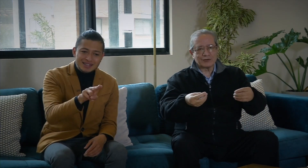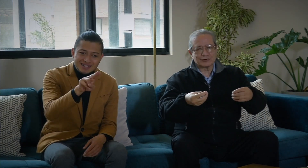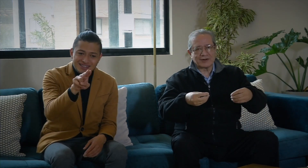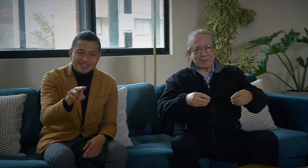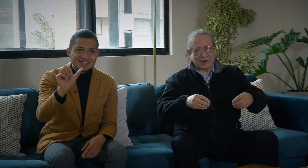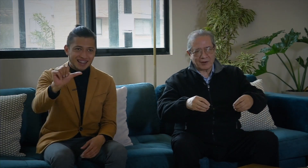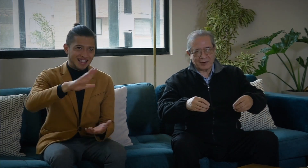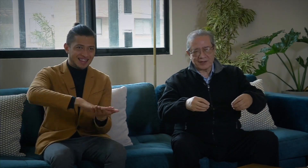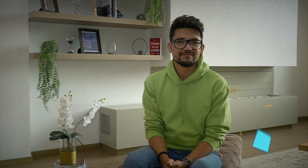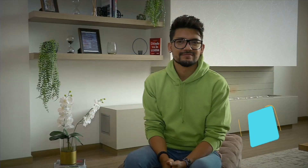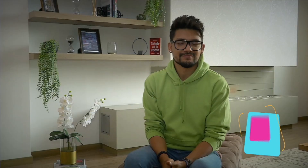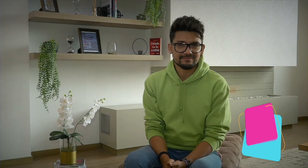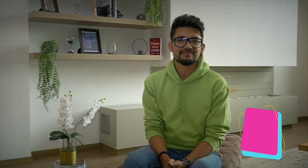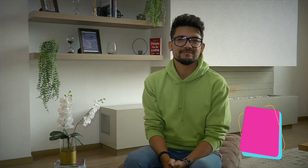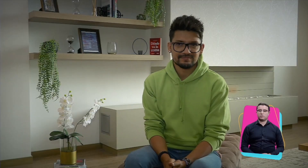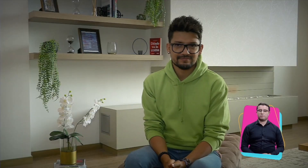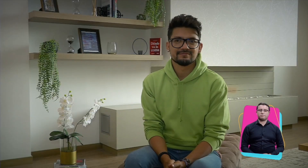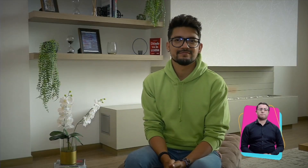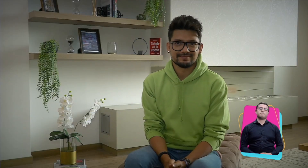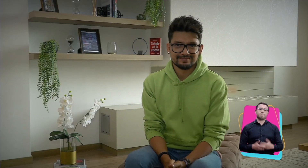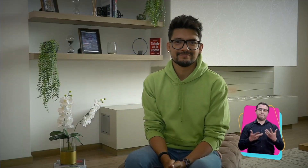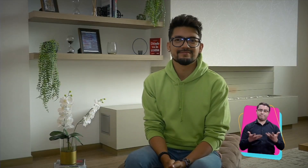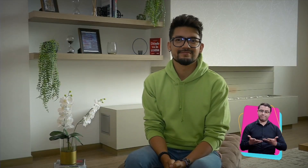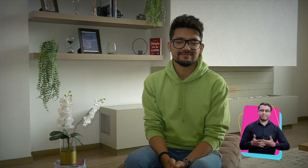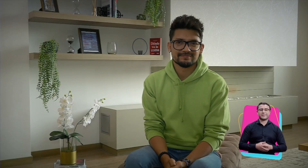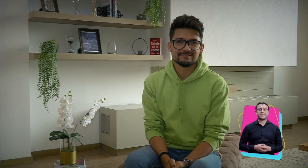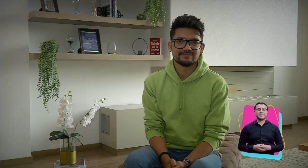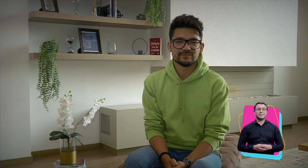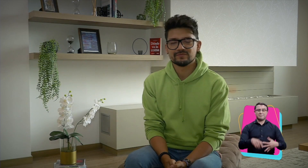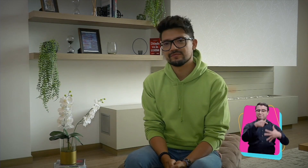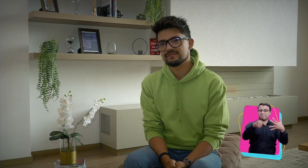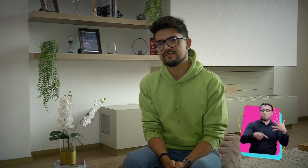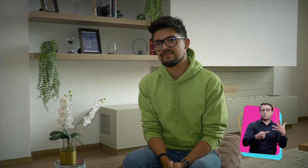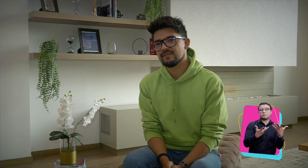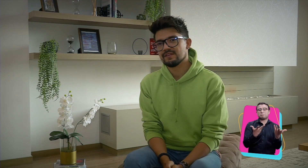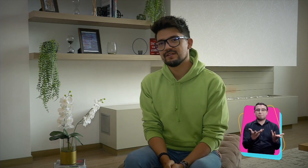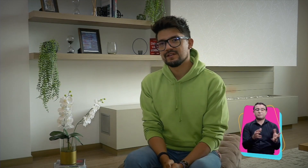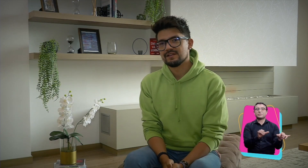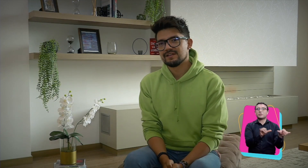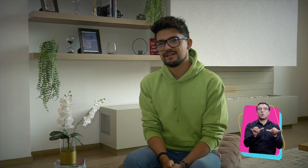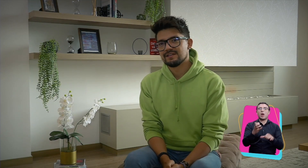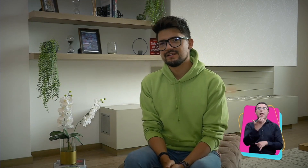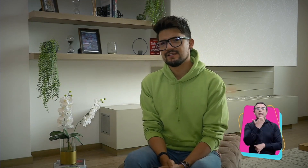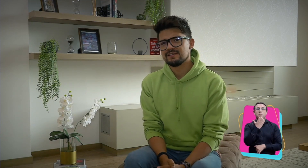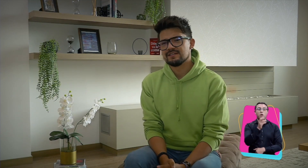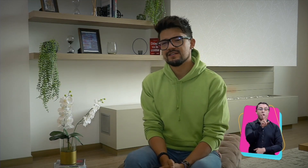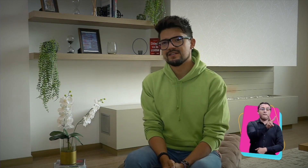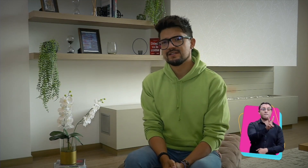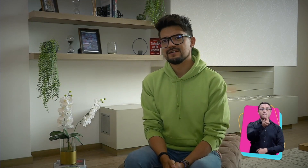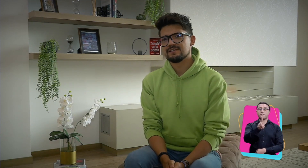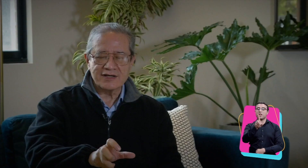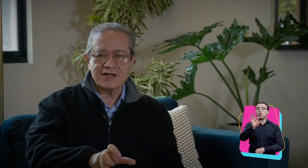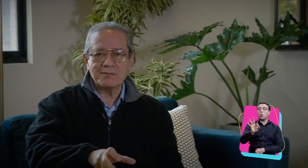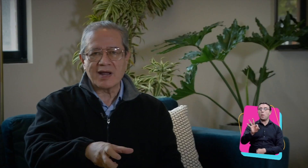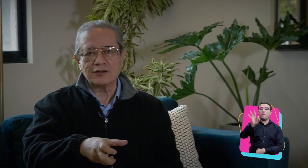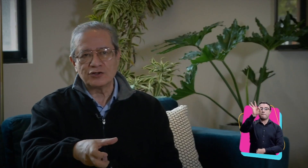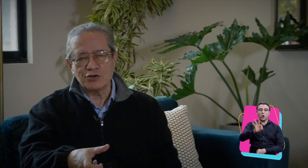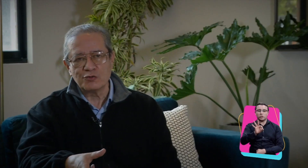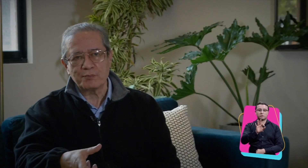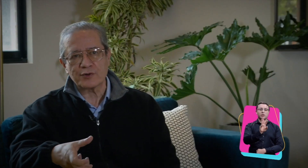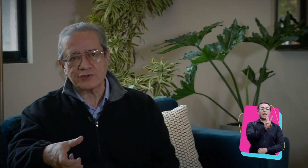tiene traducción la palabra, hay que pronunciarla bien en italiano. Y cosas así como cuando se dice